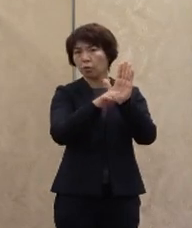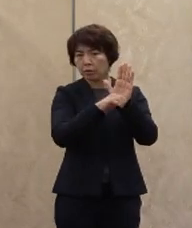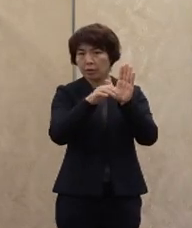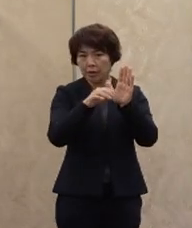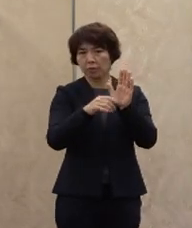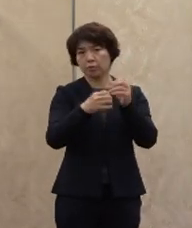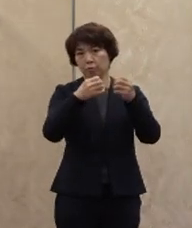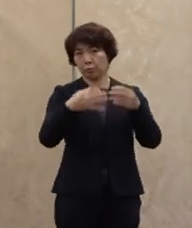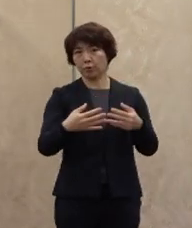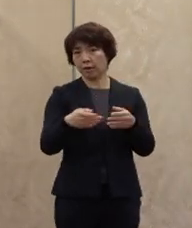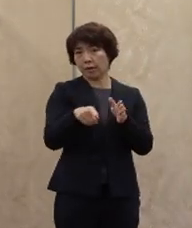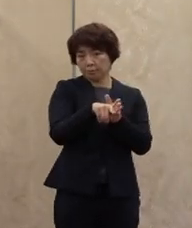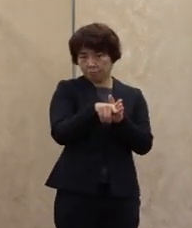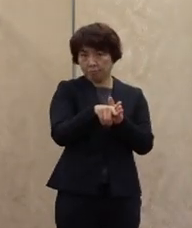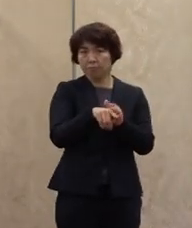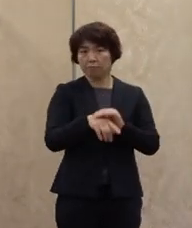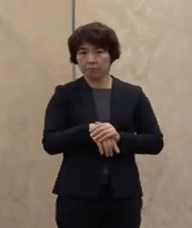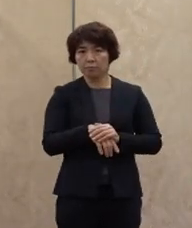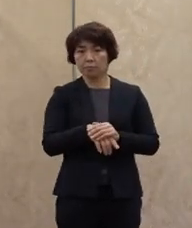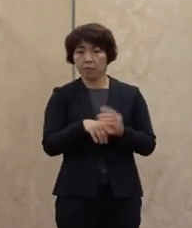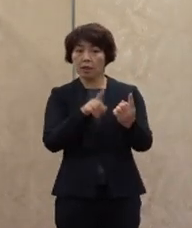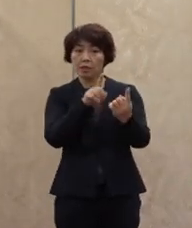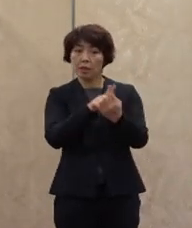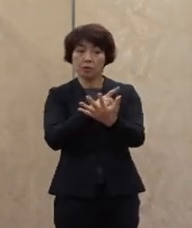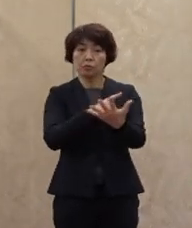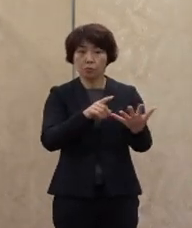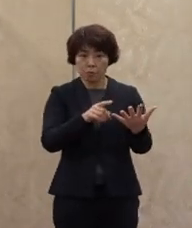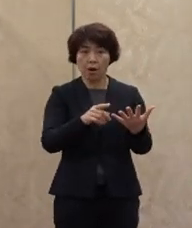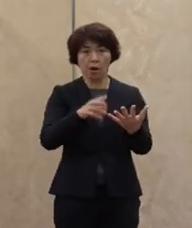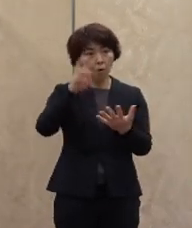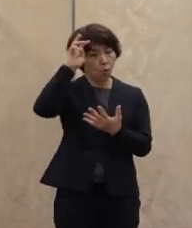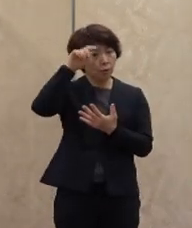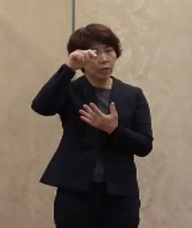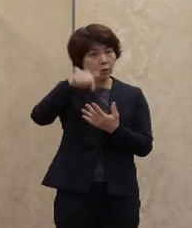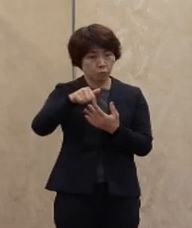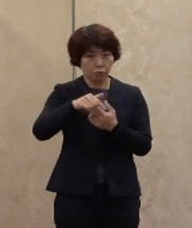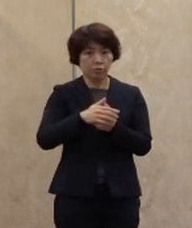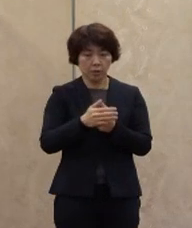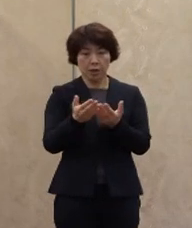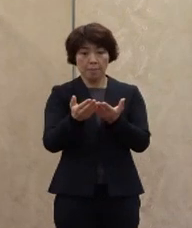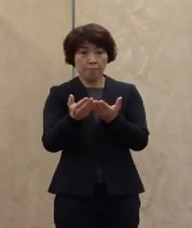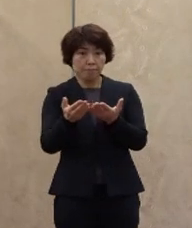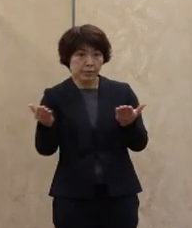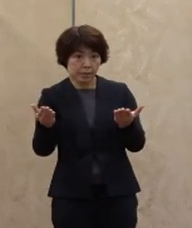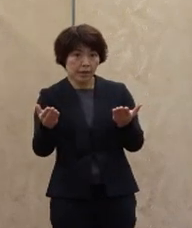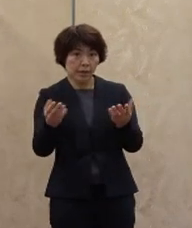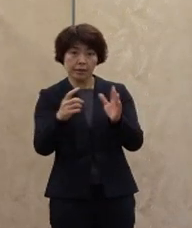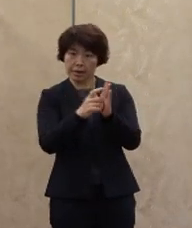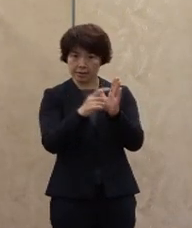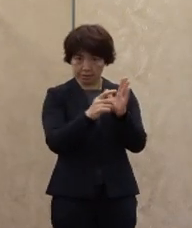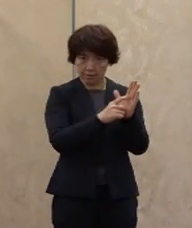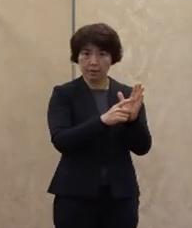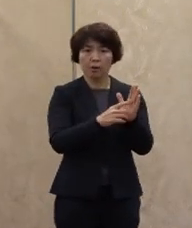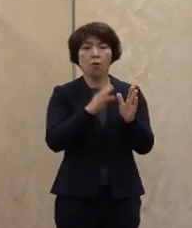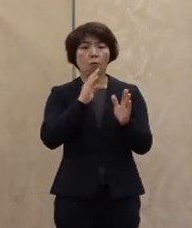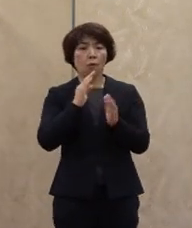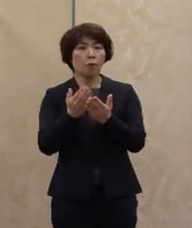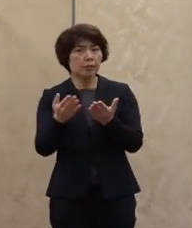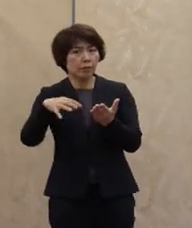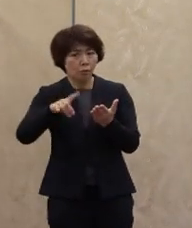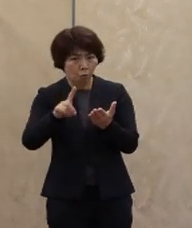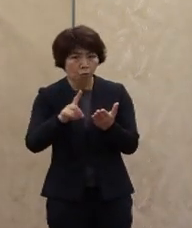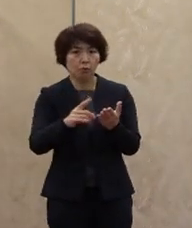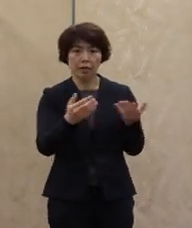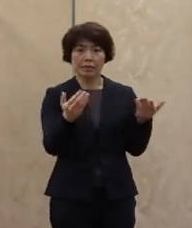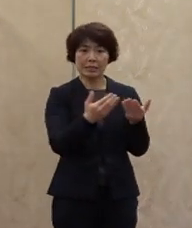。で、対象店は大阪府域、これは店単位です。本店の所在地がどことか事業所単位ではあり